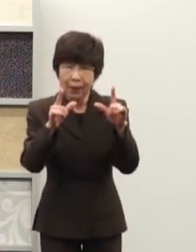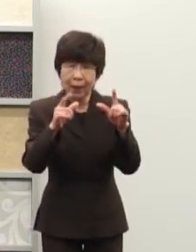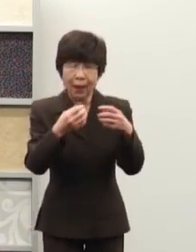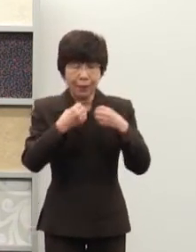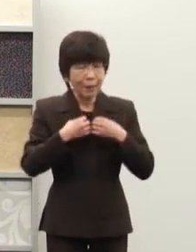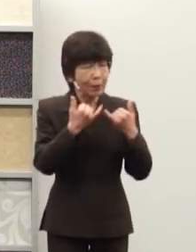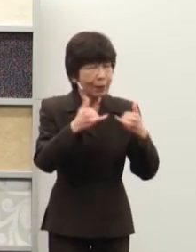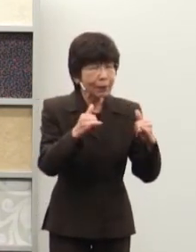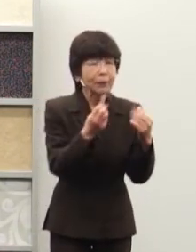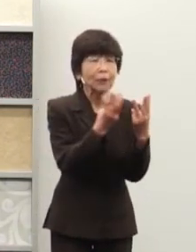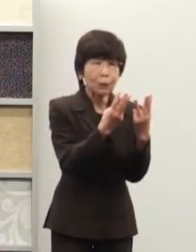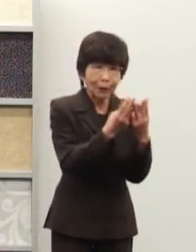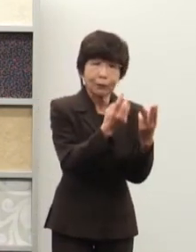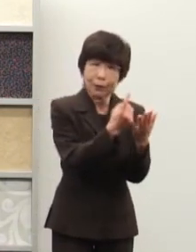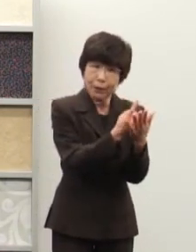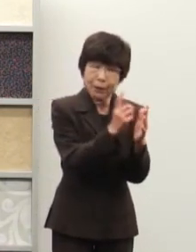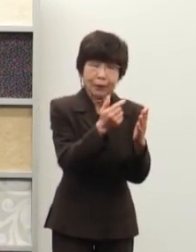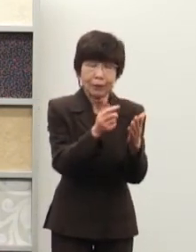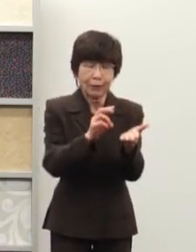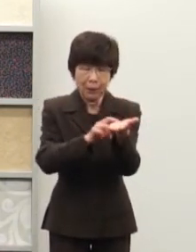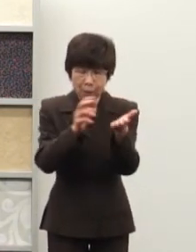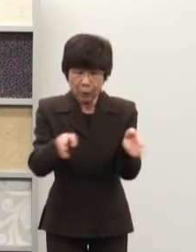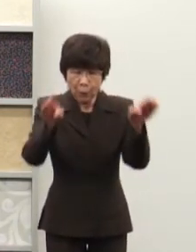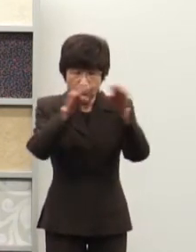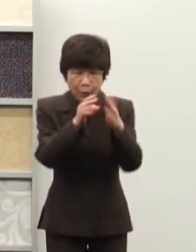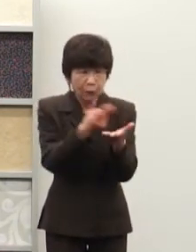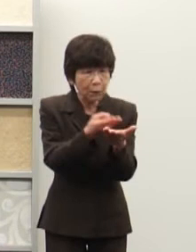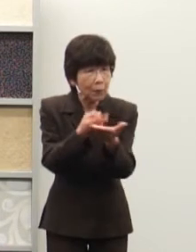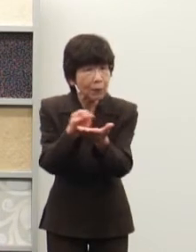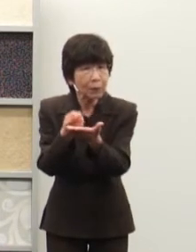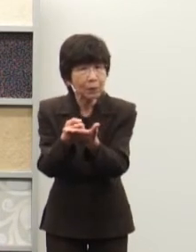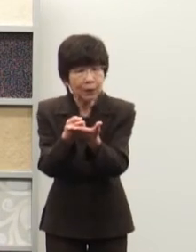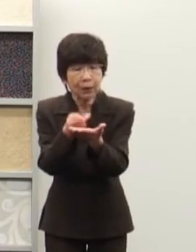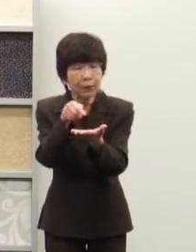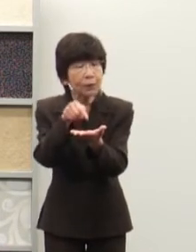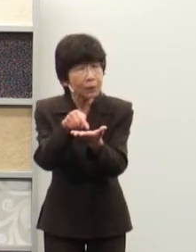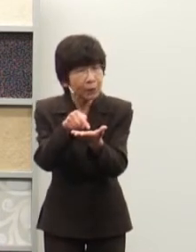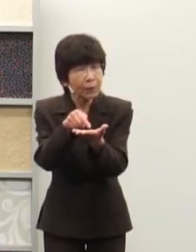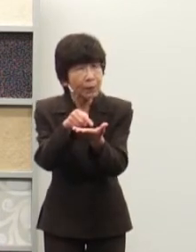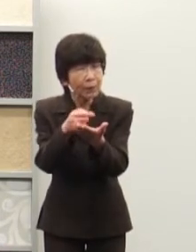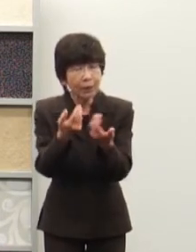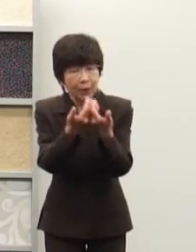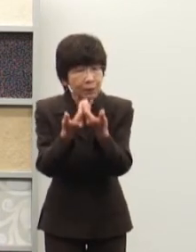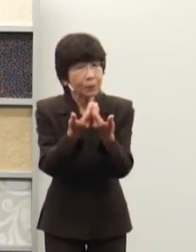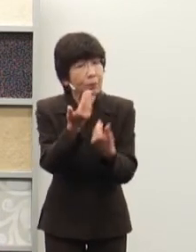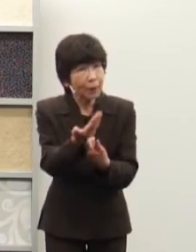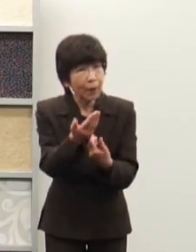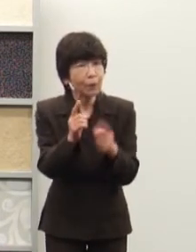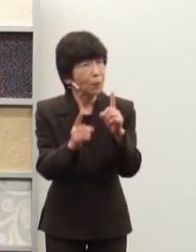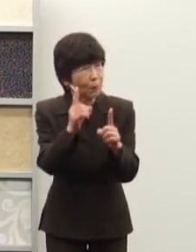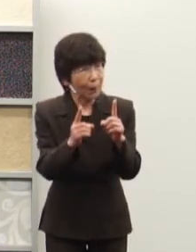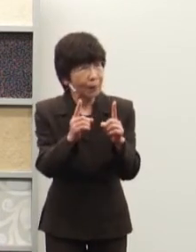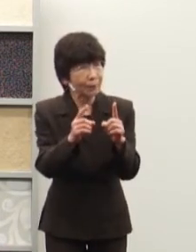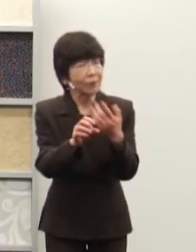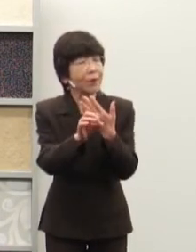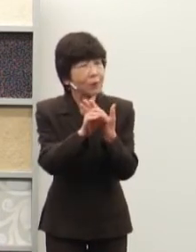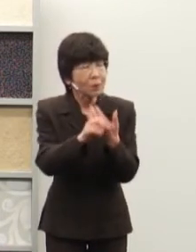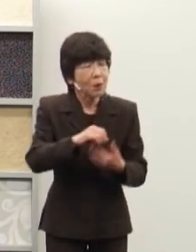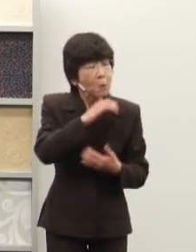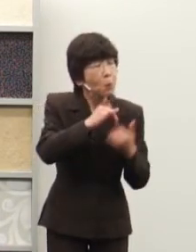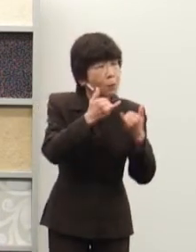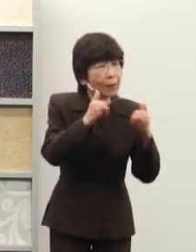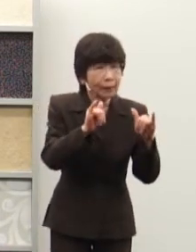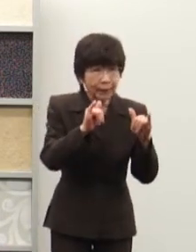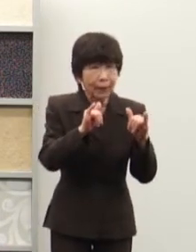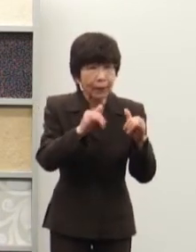はい、 つまり同じ感染者数でも病床にどういう影響を与えるか、高齢者の方が多くなれば当然病床使